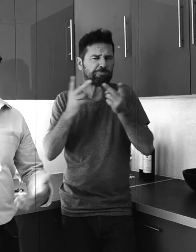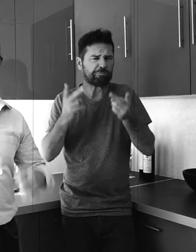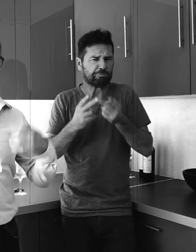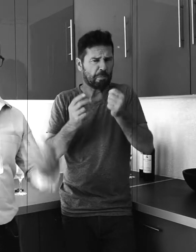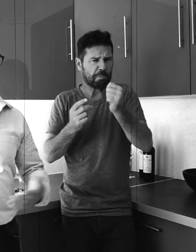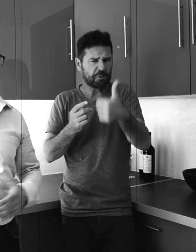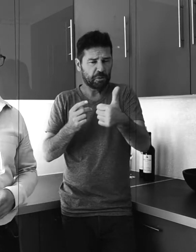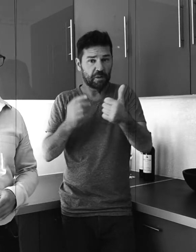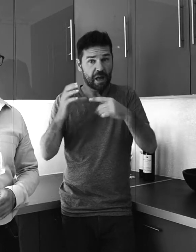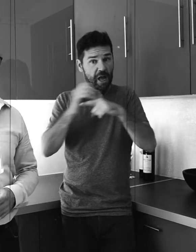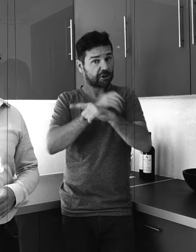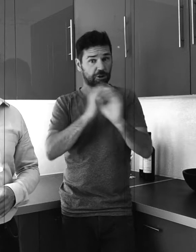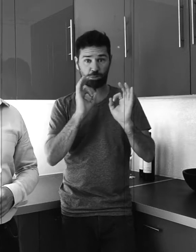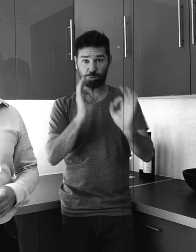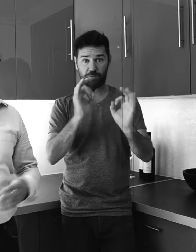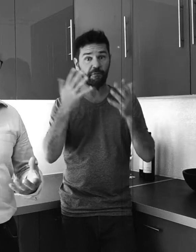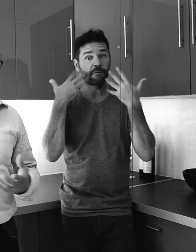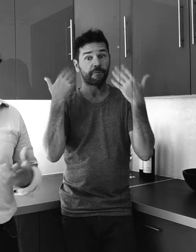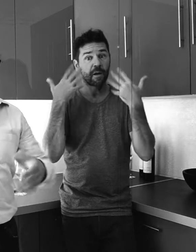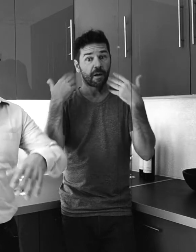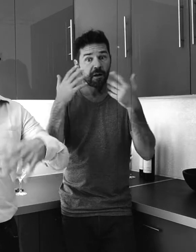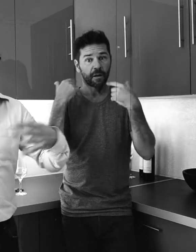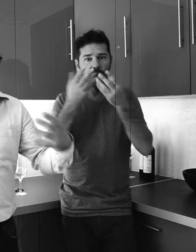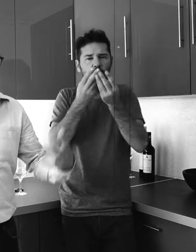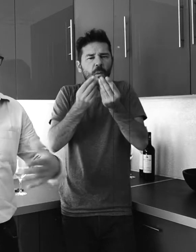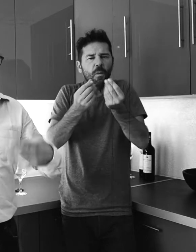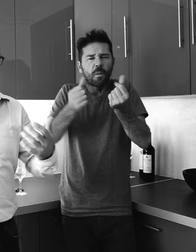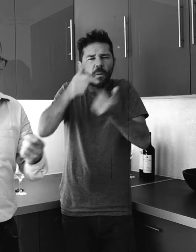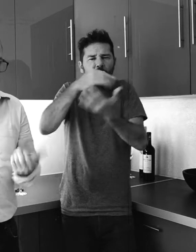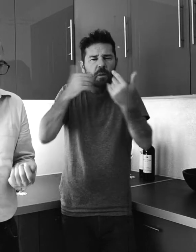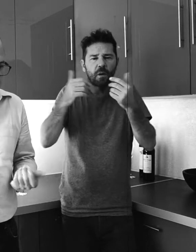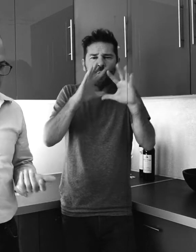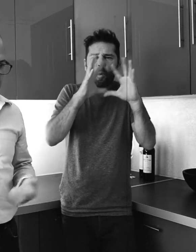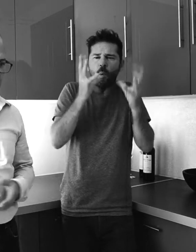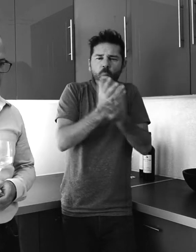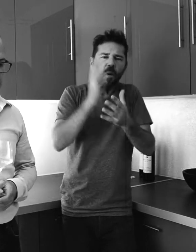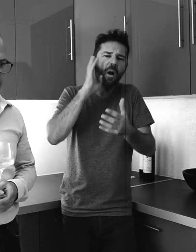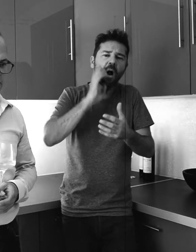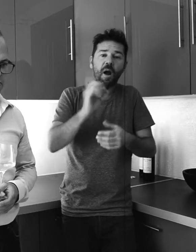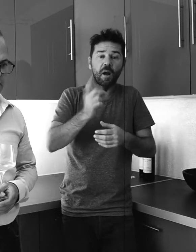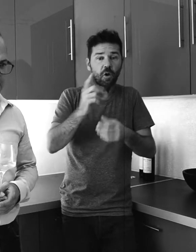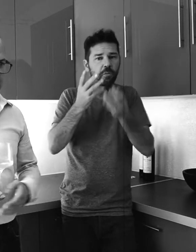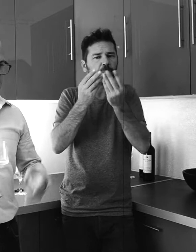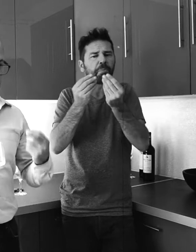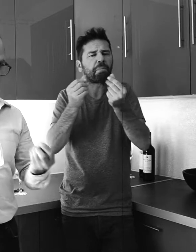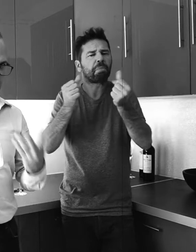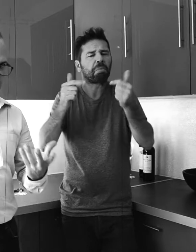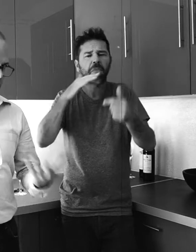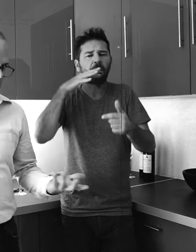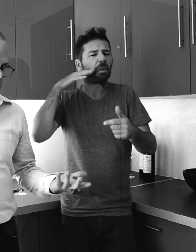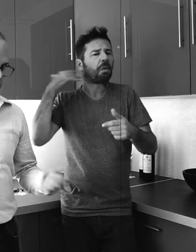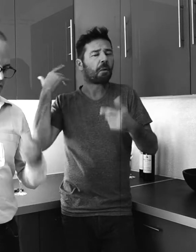belle acidité, jolie fraîcheur, fondu, donc pas vraiment rond et gras, mais assez fondu, et